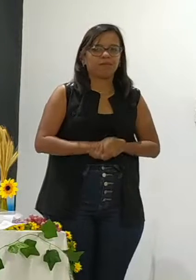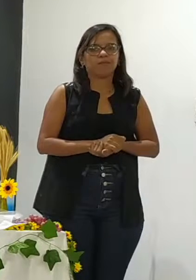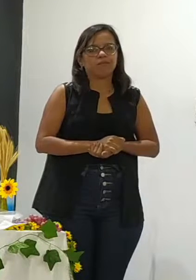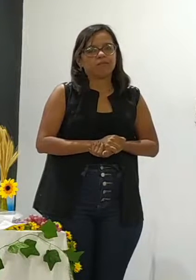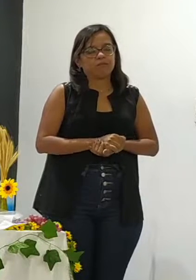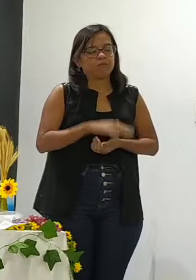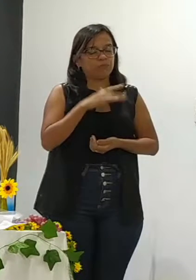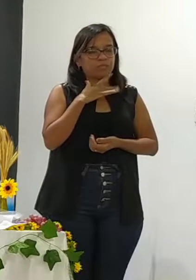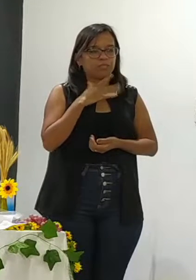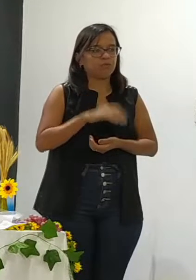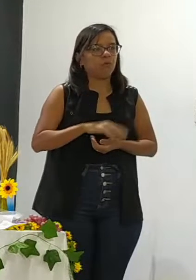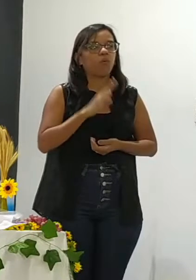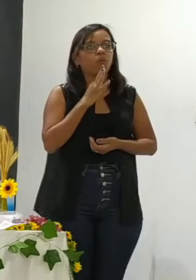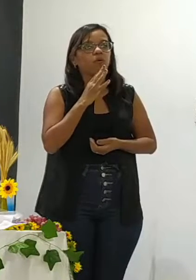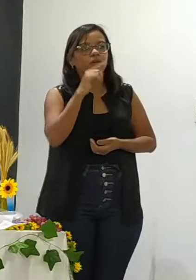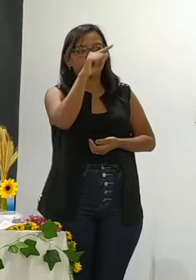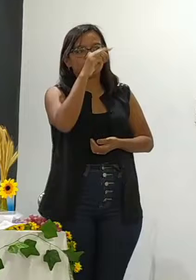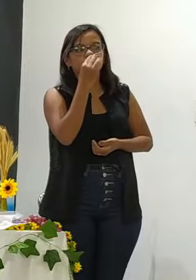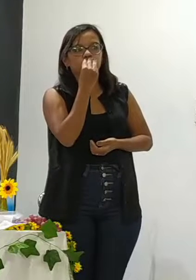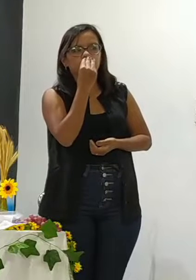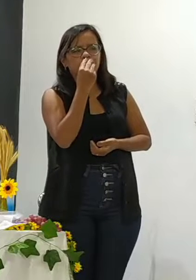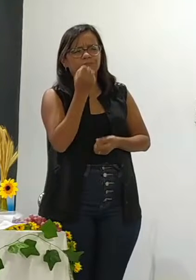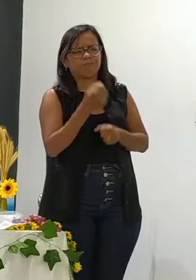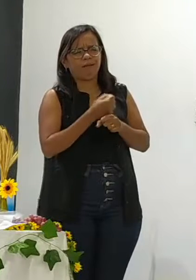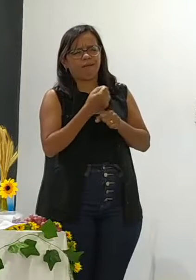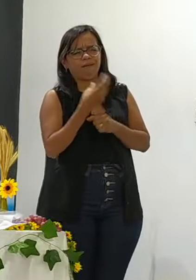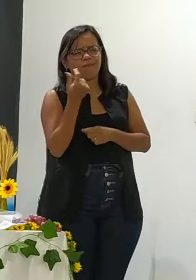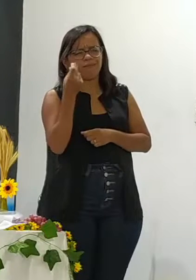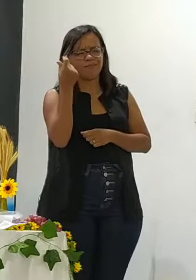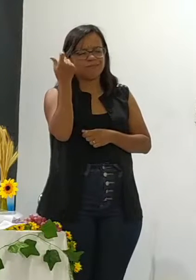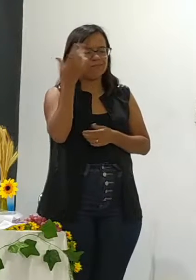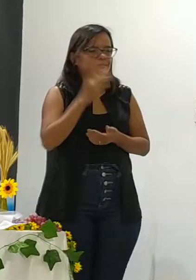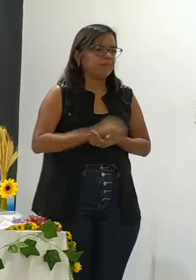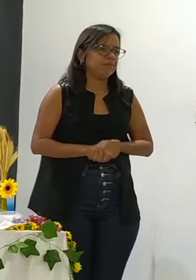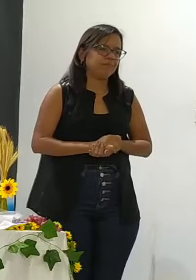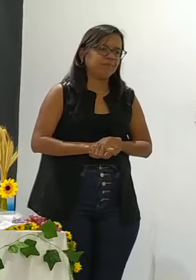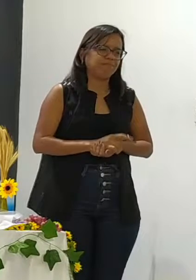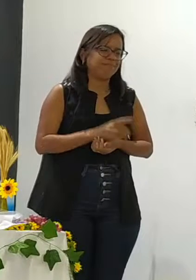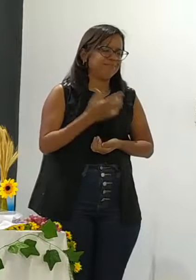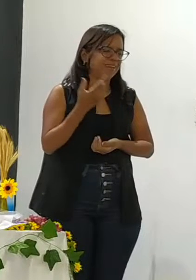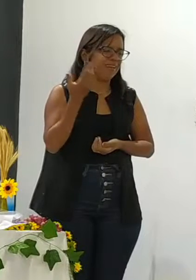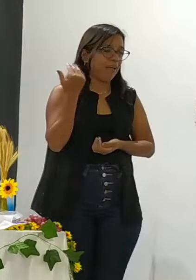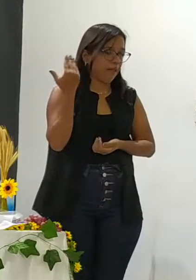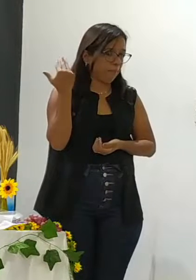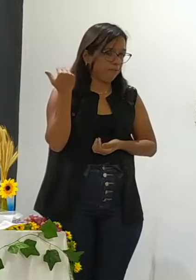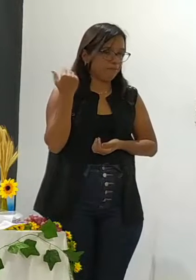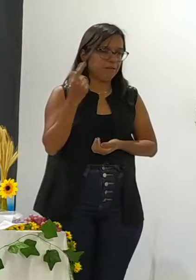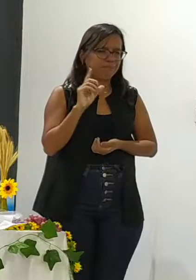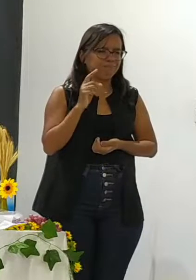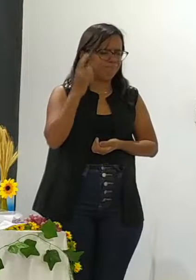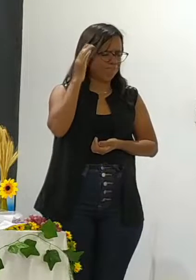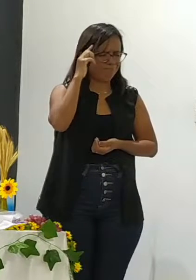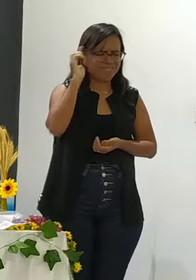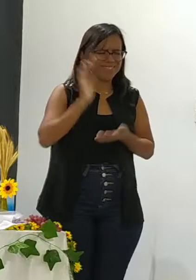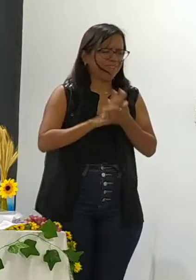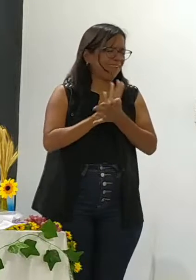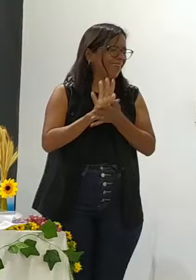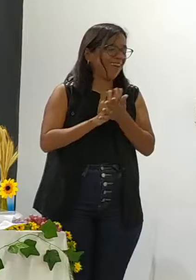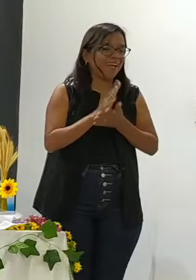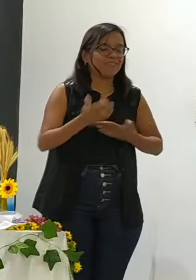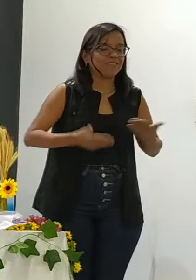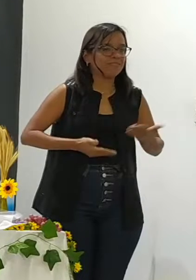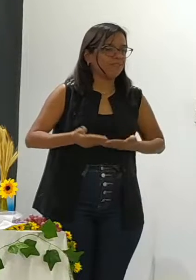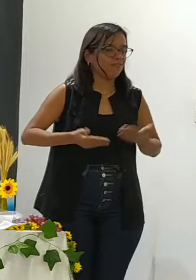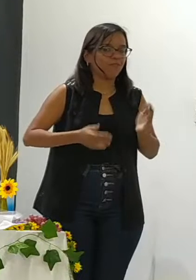Wilson, né? Há muitos anos. Naquela época nós nem pensávamos em servir ao Senhor, né, presbítero Wilson? Aí